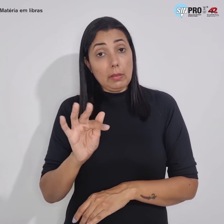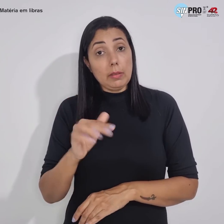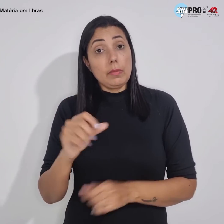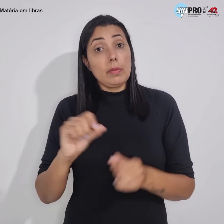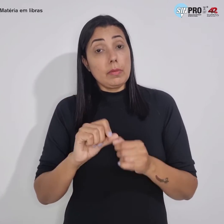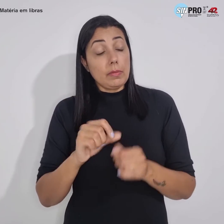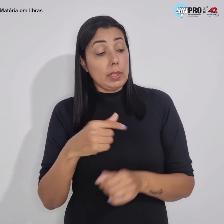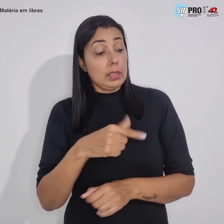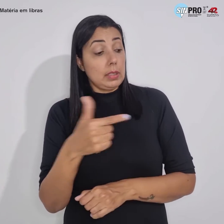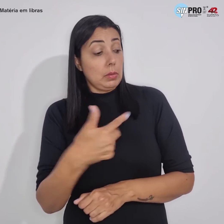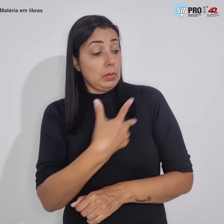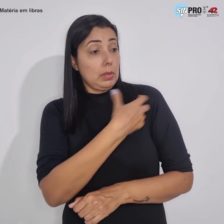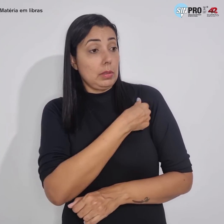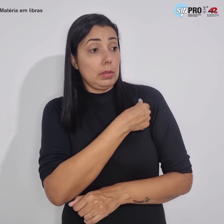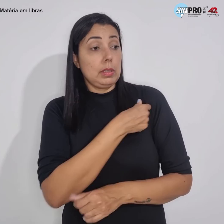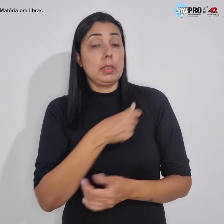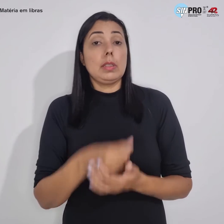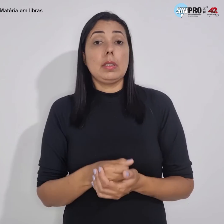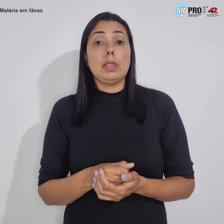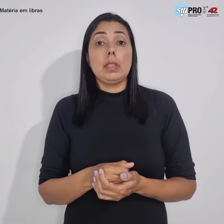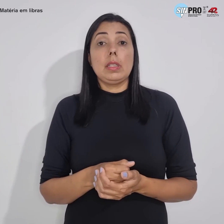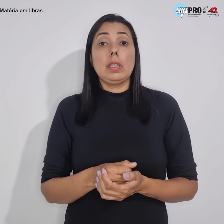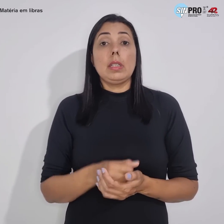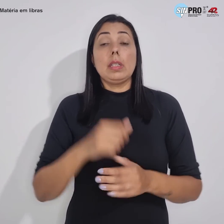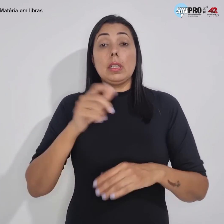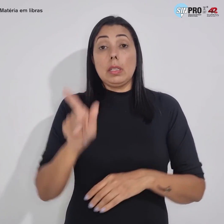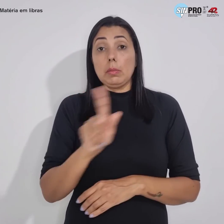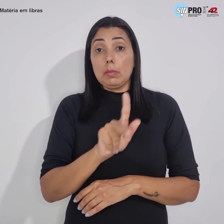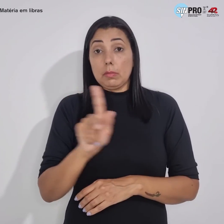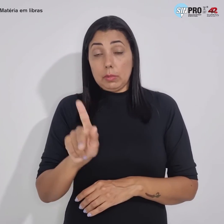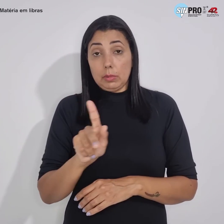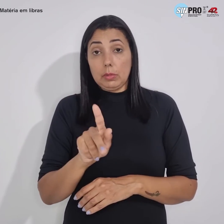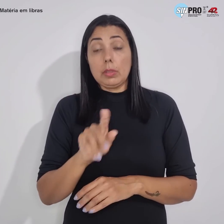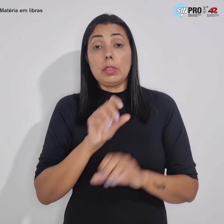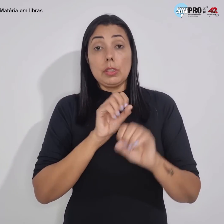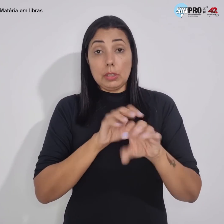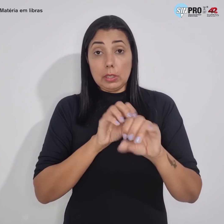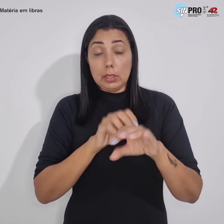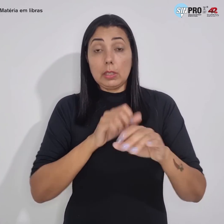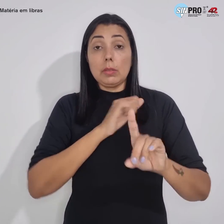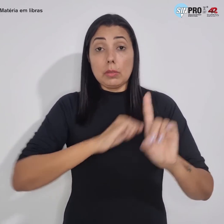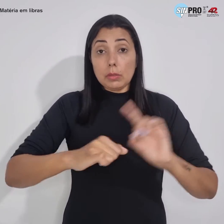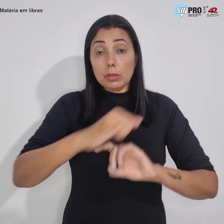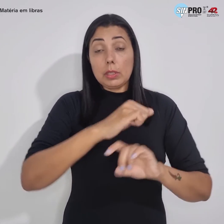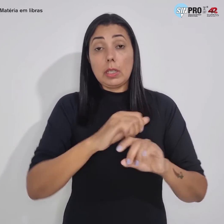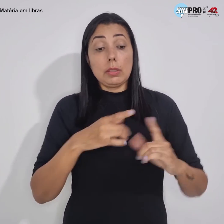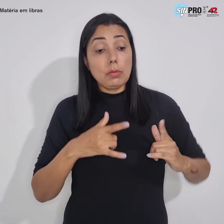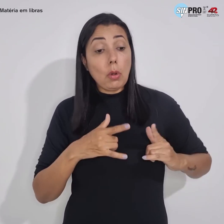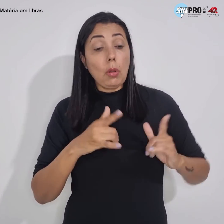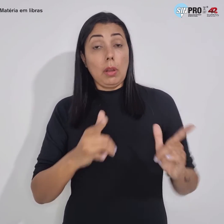aplicar a segunda dose da vacina Janssen em professores, educadores sociais voluntários,